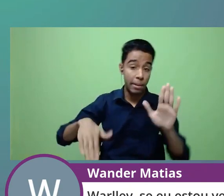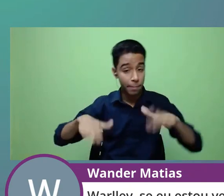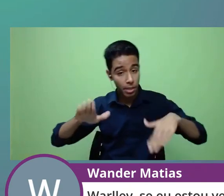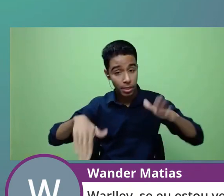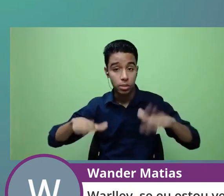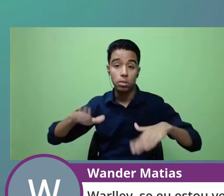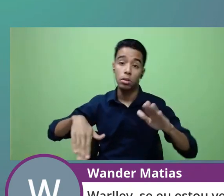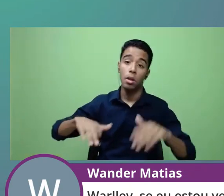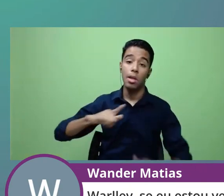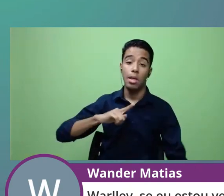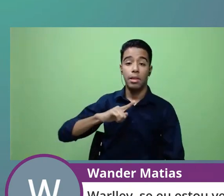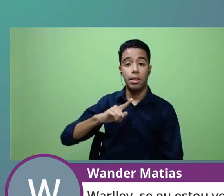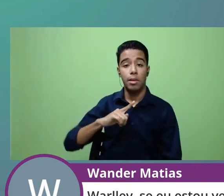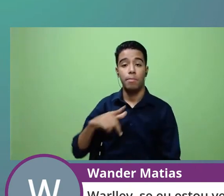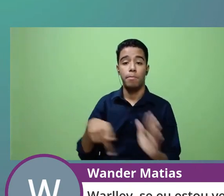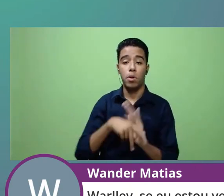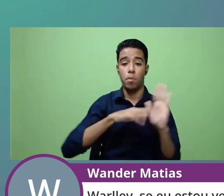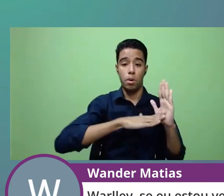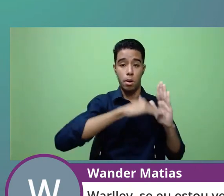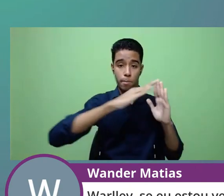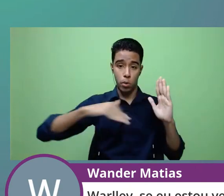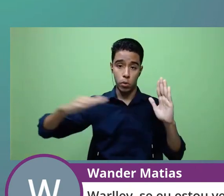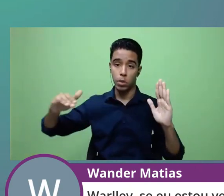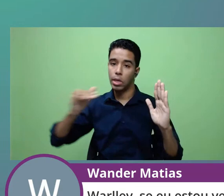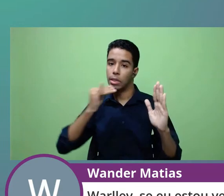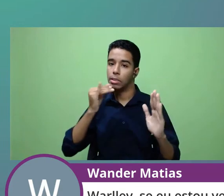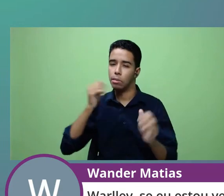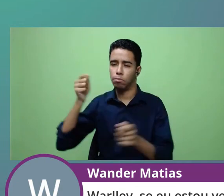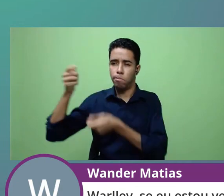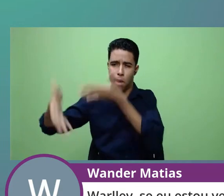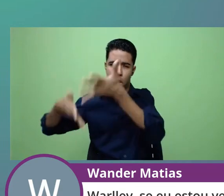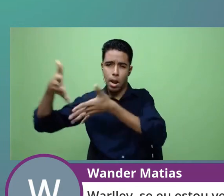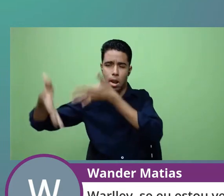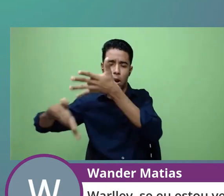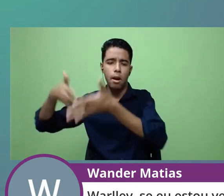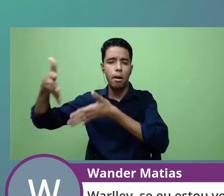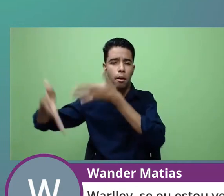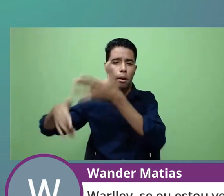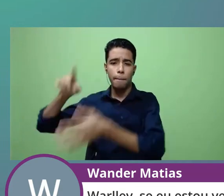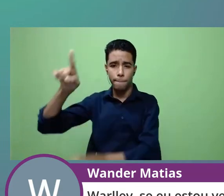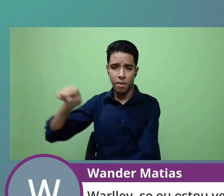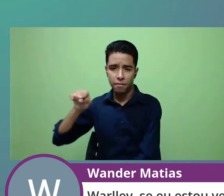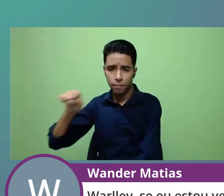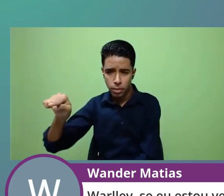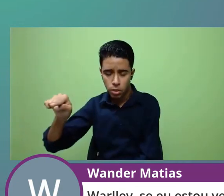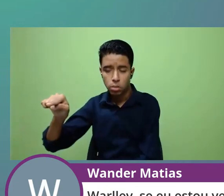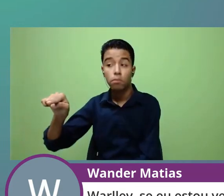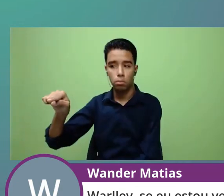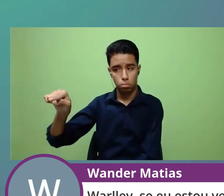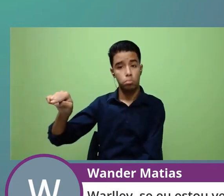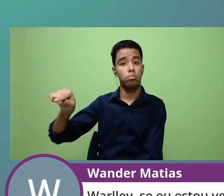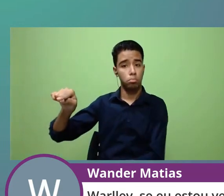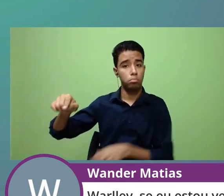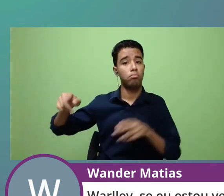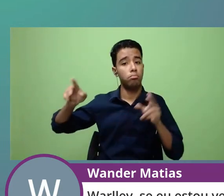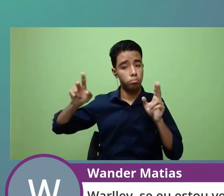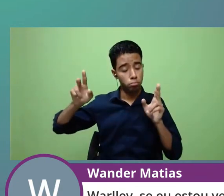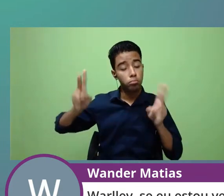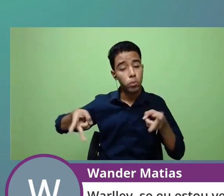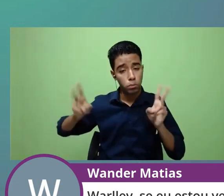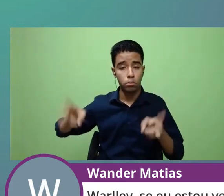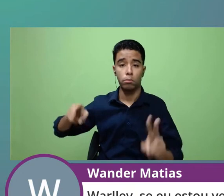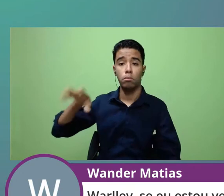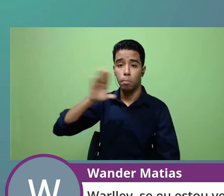frases afirmativas, eu tenho que ouvir que é uma afirmativa. As frases interrogativas, a gente precisa ouvir que é